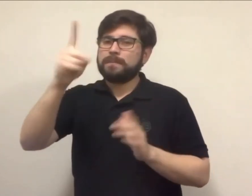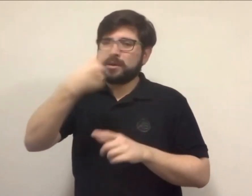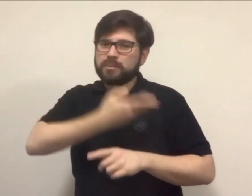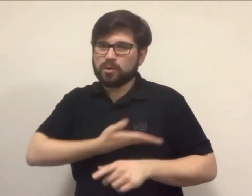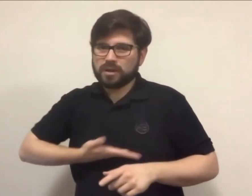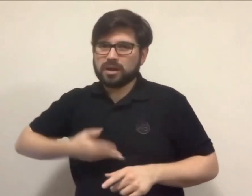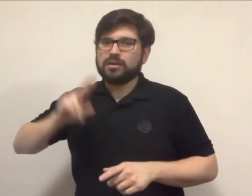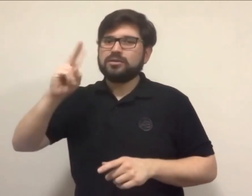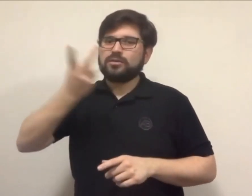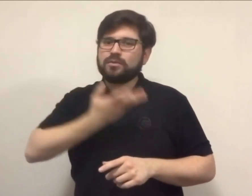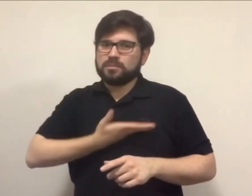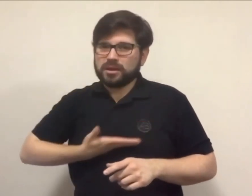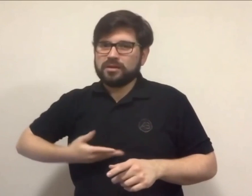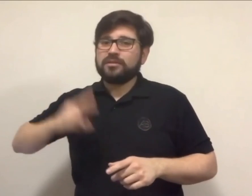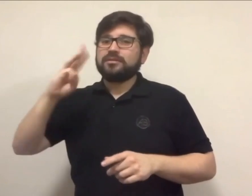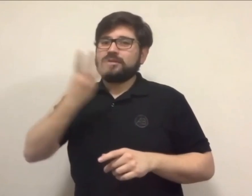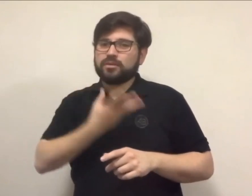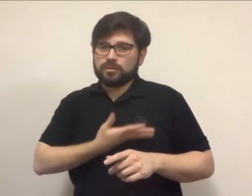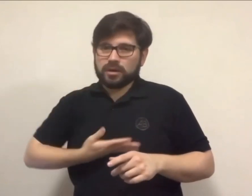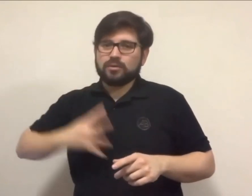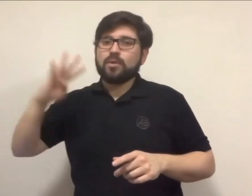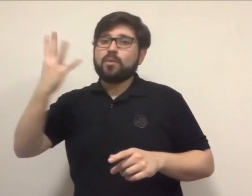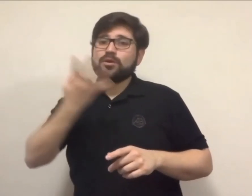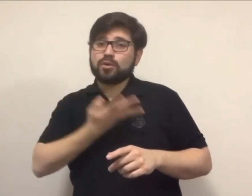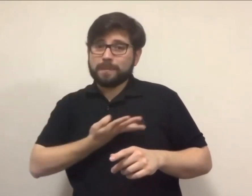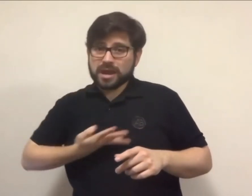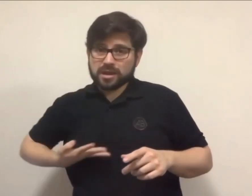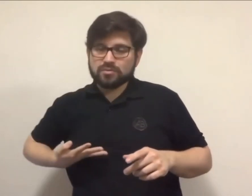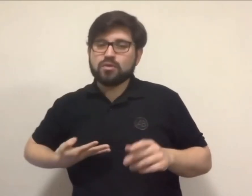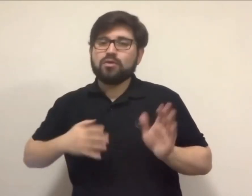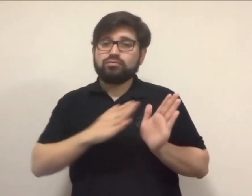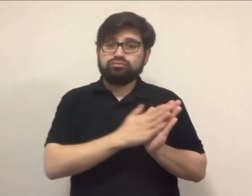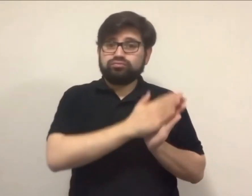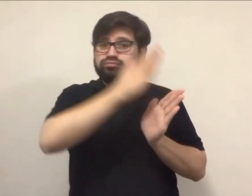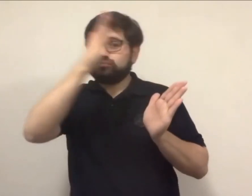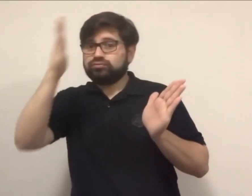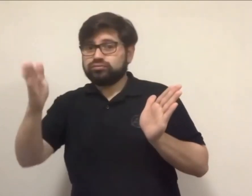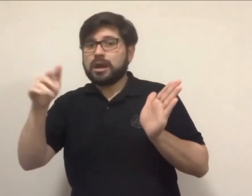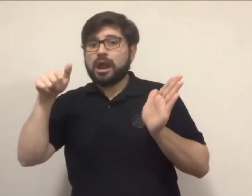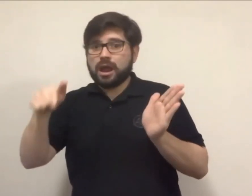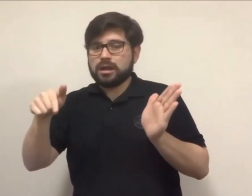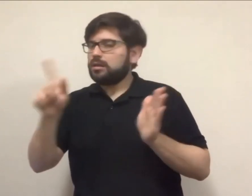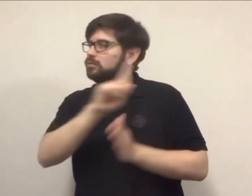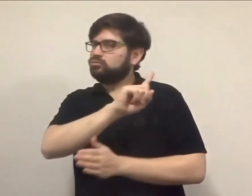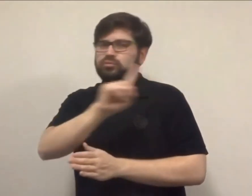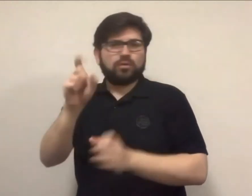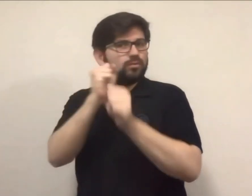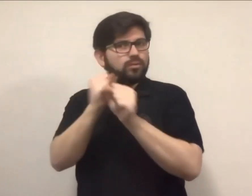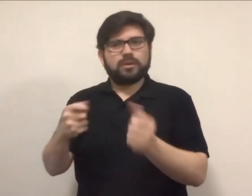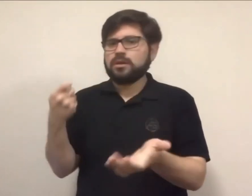De kinder a cuarto medio, enseñanza básica, enseñanza media.